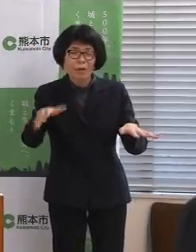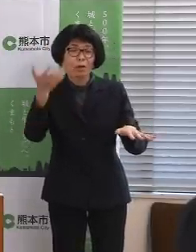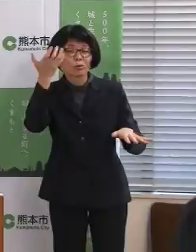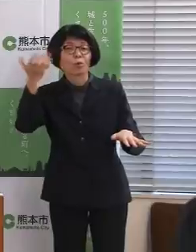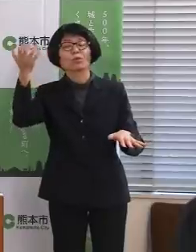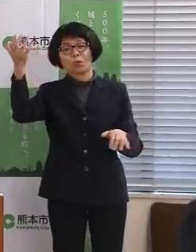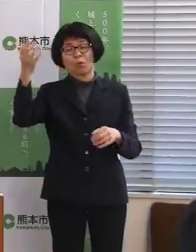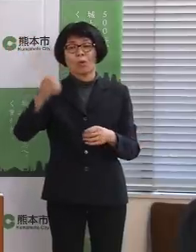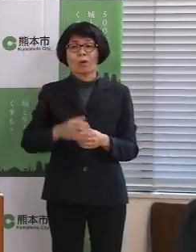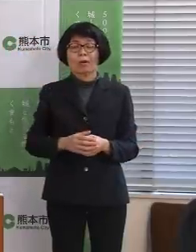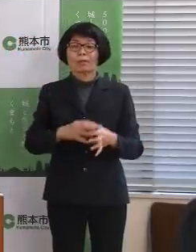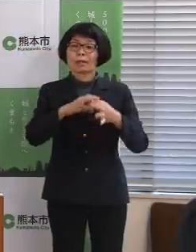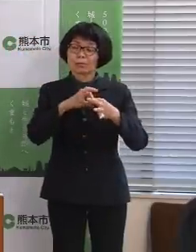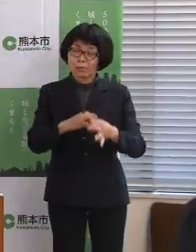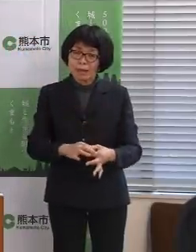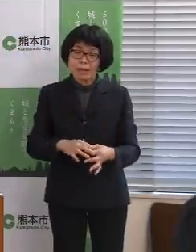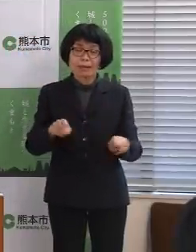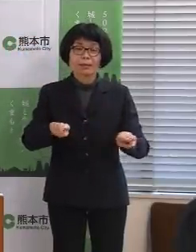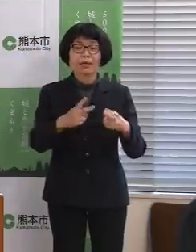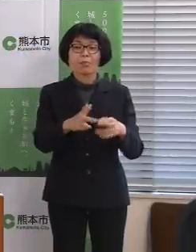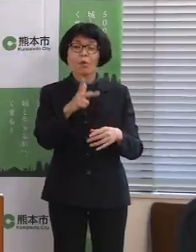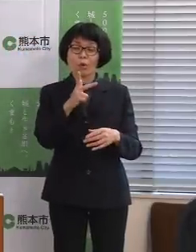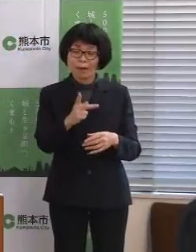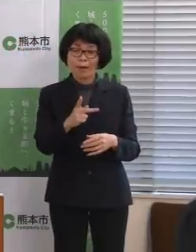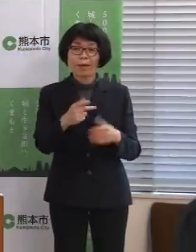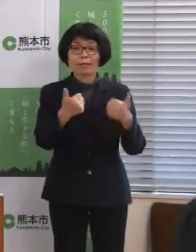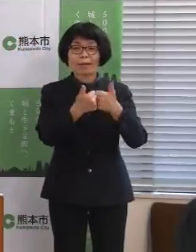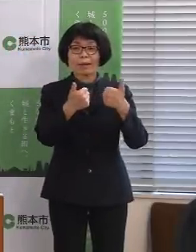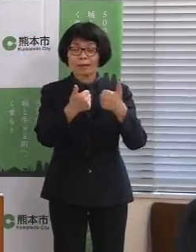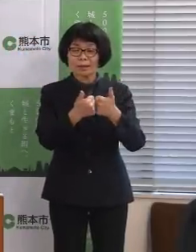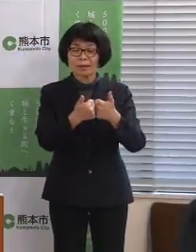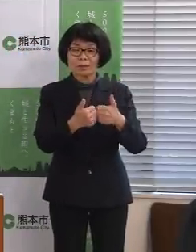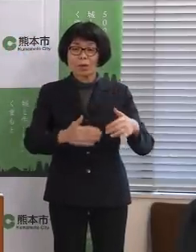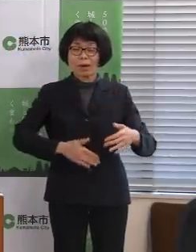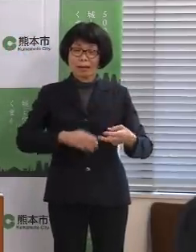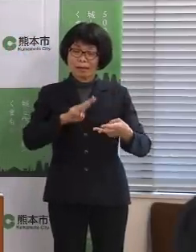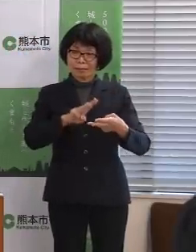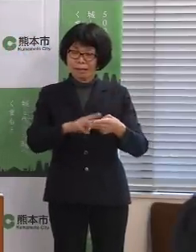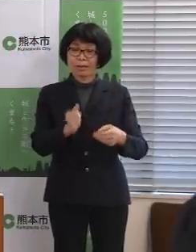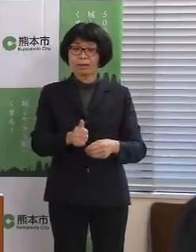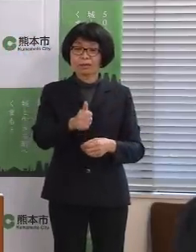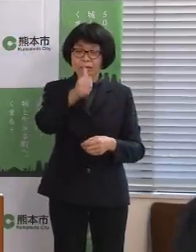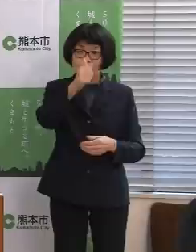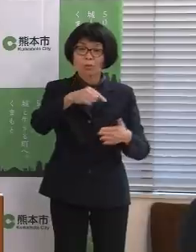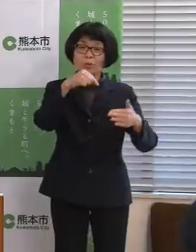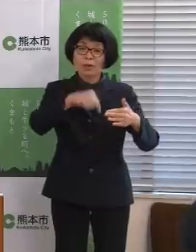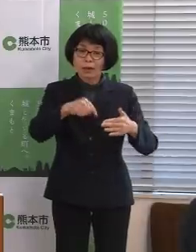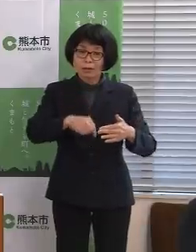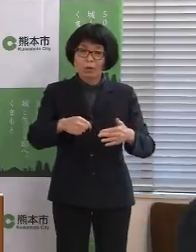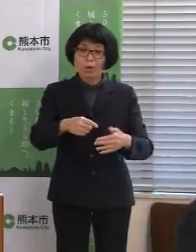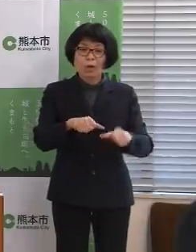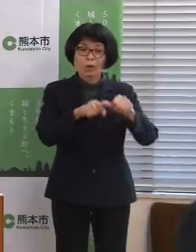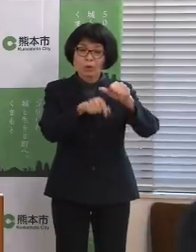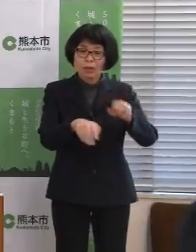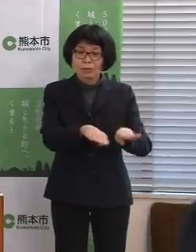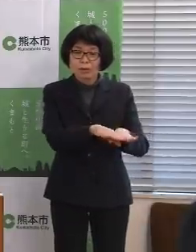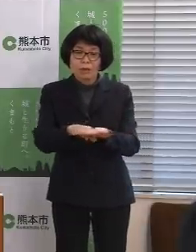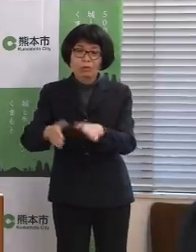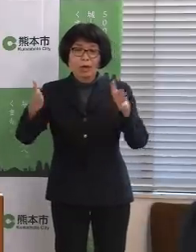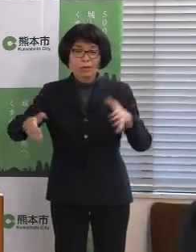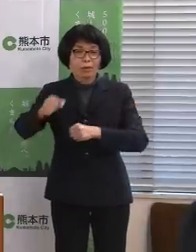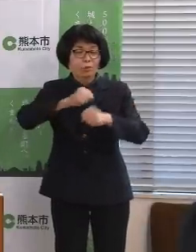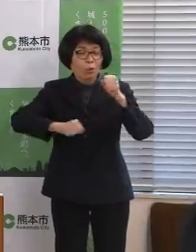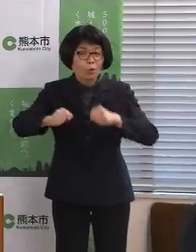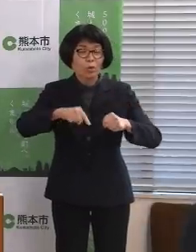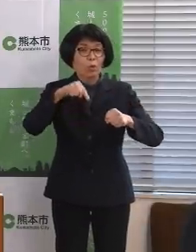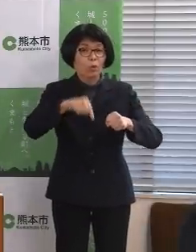。本市の専門家会議の原田座長からはこのゴールデンウィーク期間中の行動が熊本において